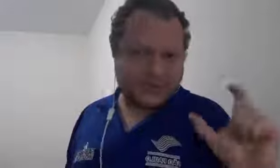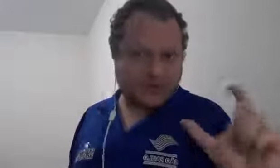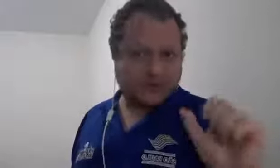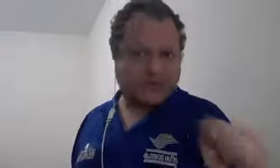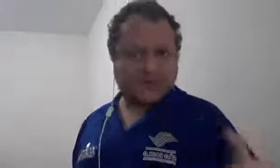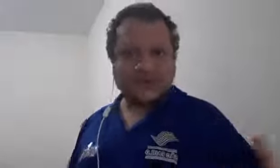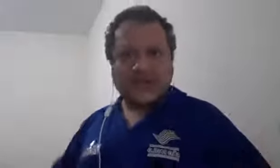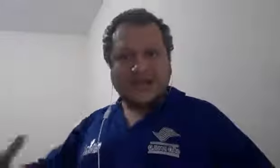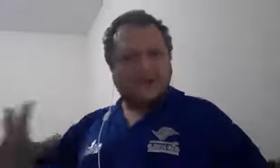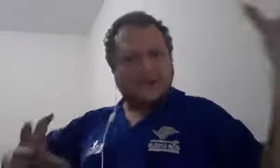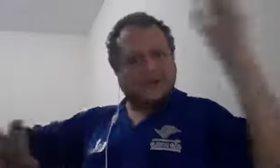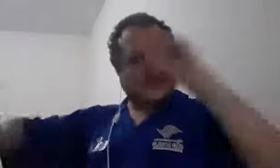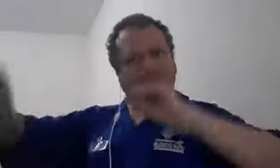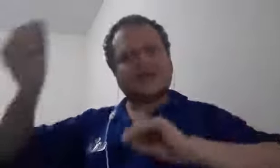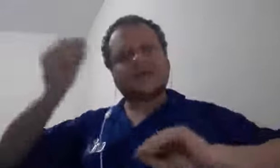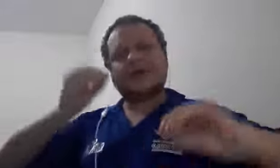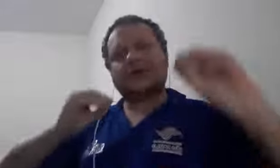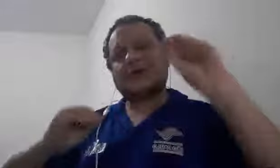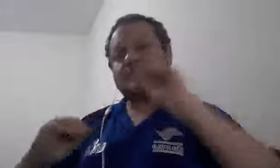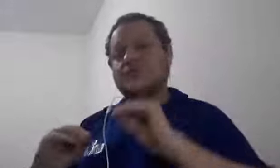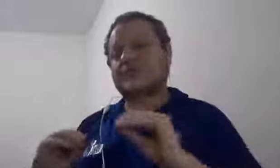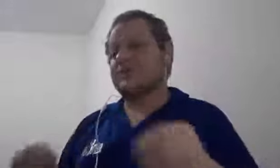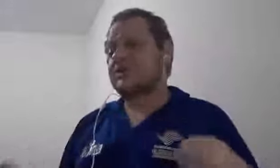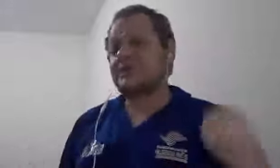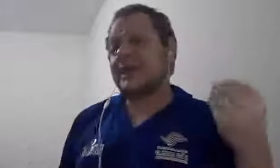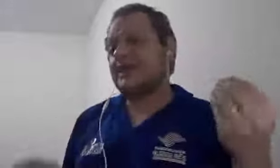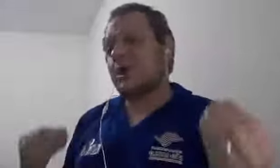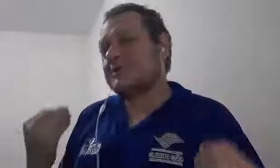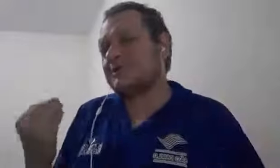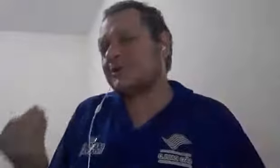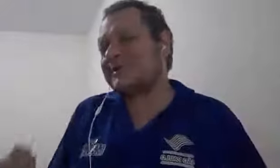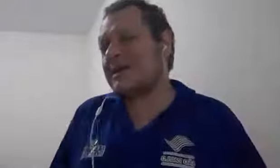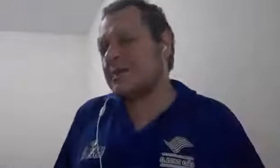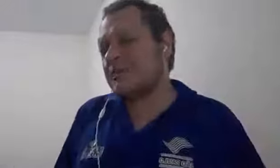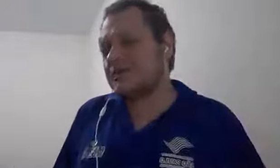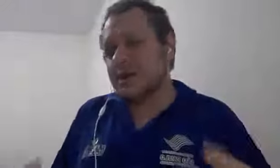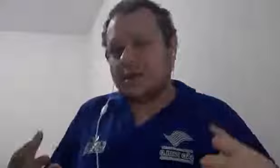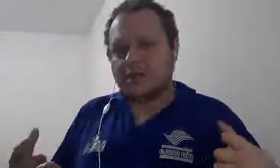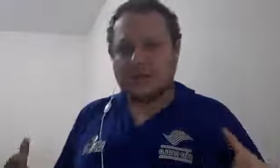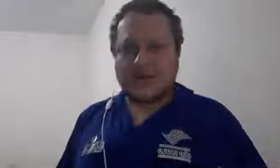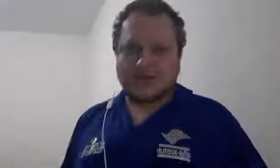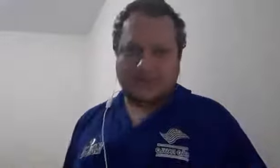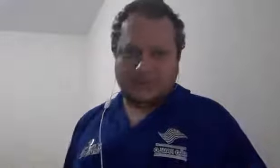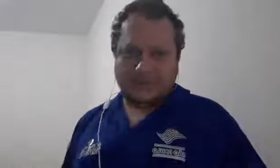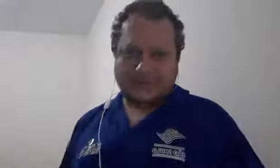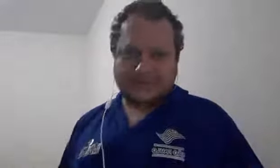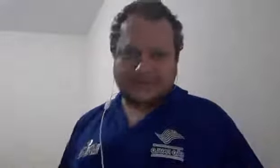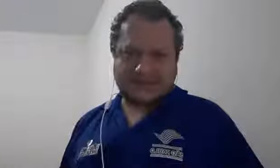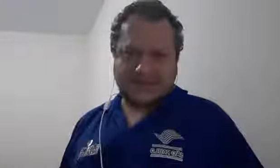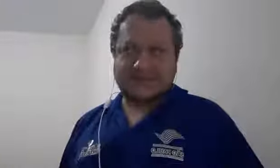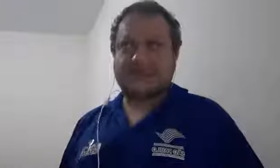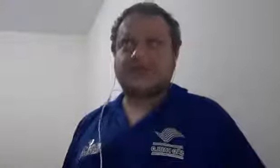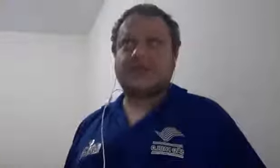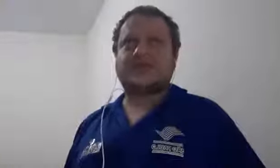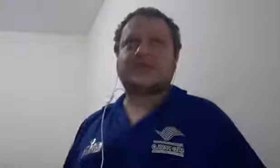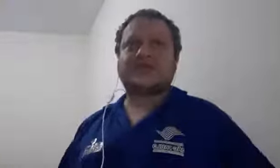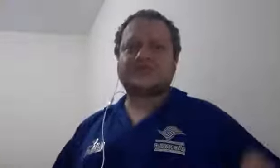seus vídeos, que vão sintetizar o que nós estudamos. E o que que nós estudamos no Arte com Libras esse semestre? Jesus Cristo,